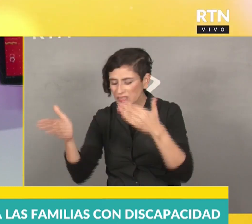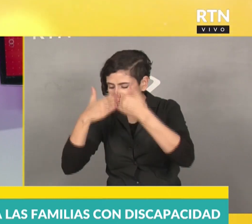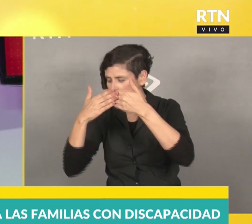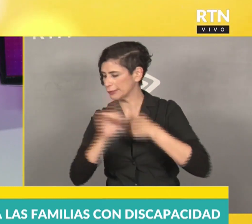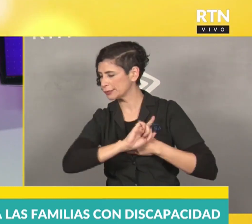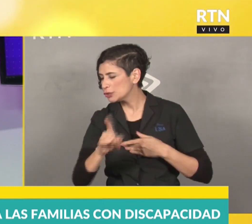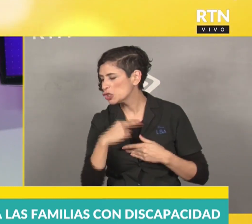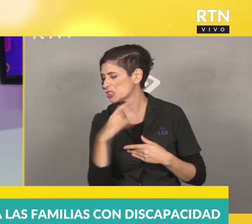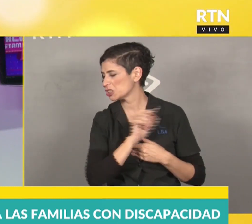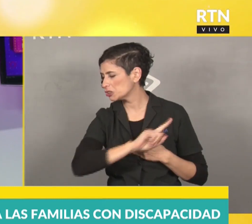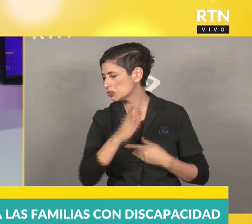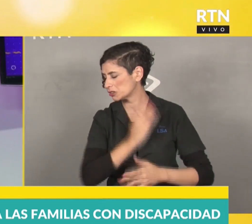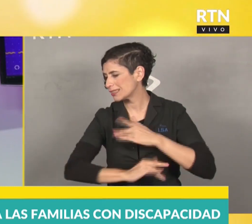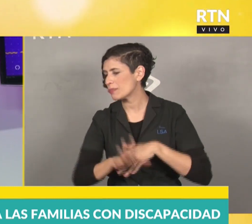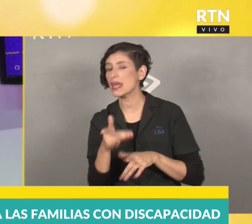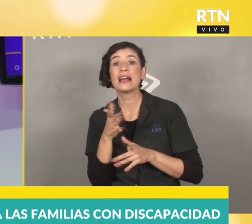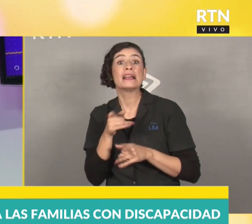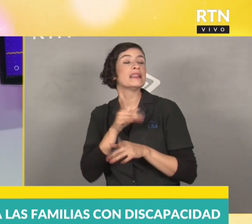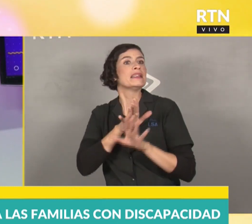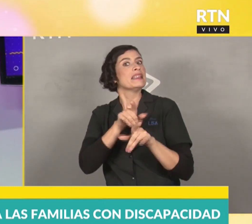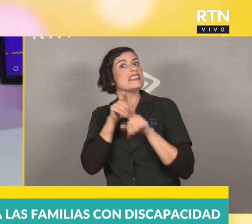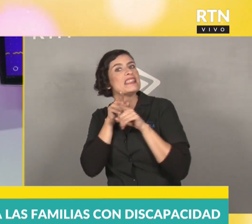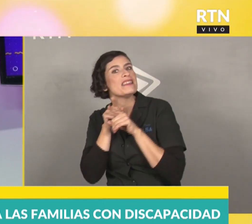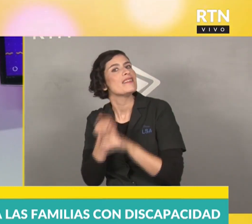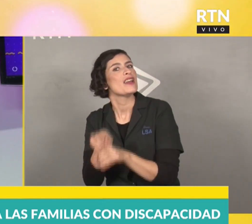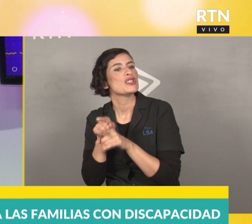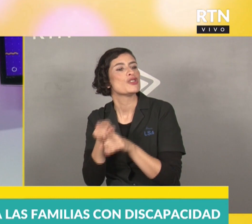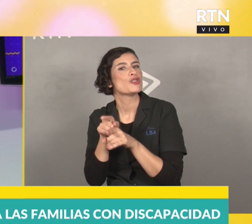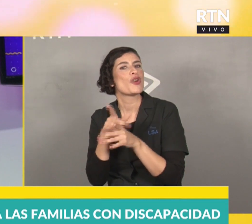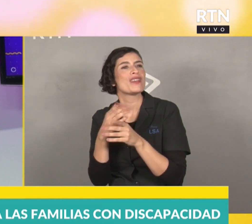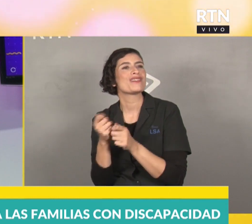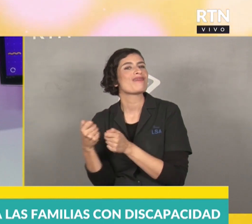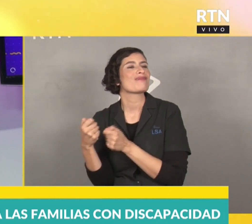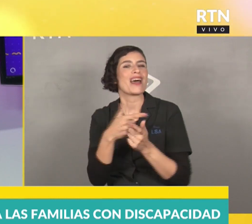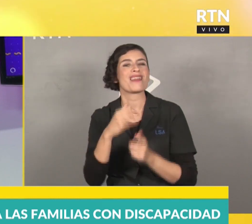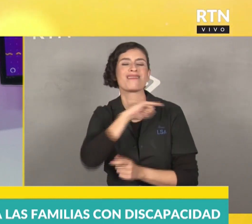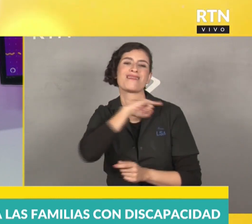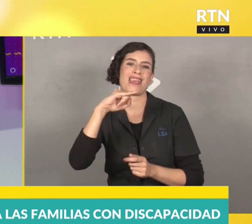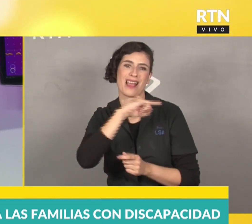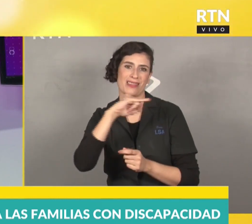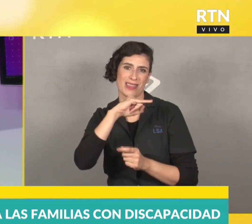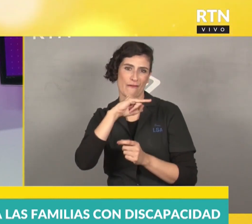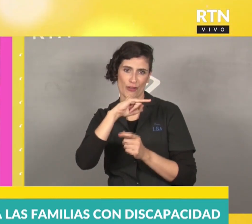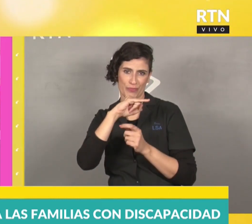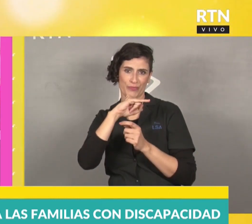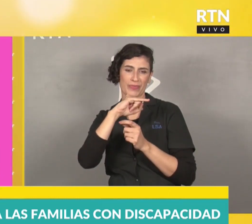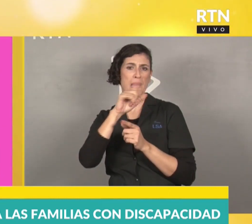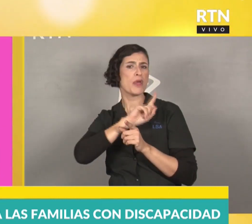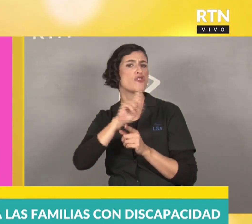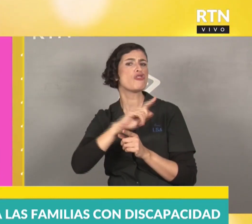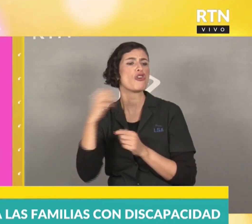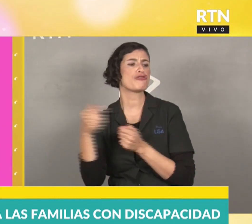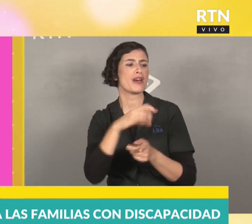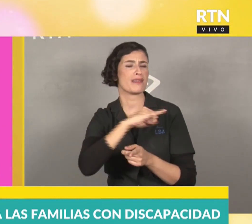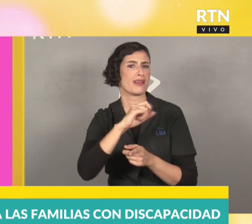situación particular, le genera no solo un impacto muy negativo a ellos, sino a toda la sociedad, porque en